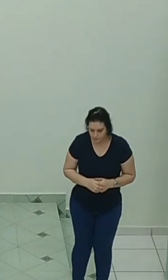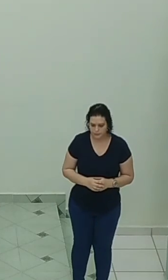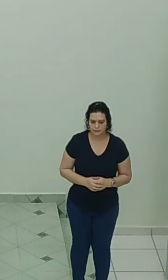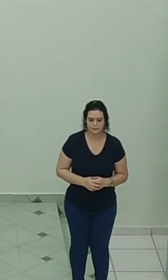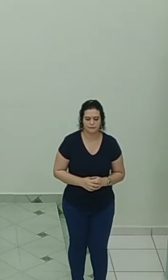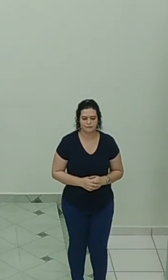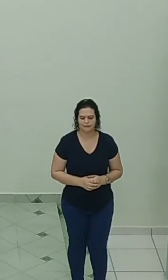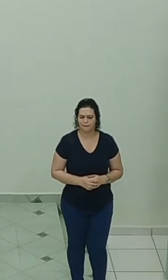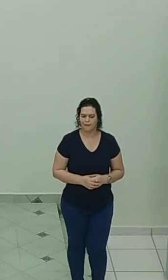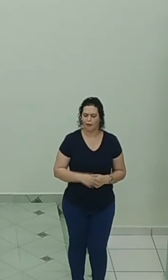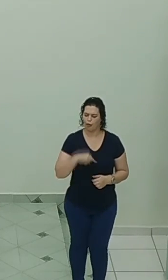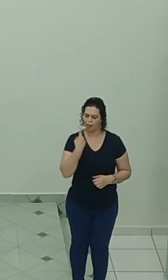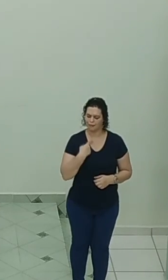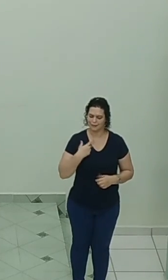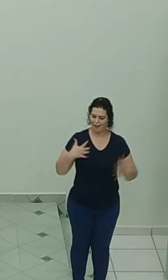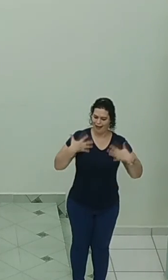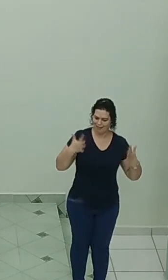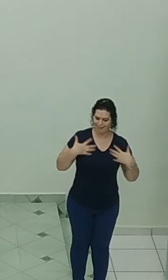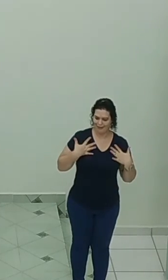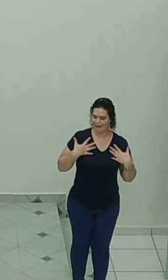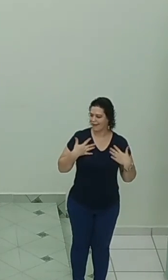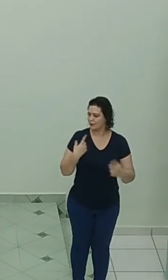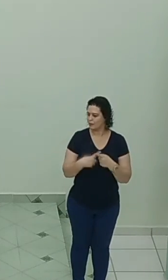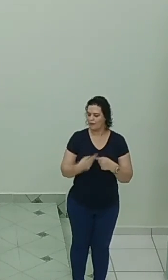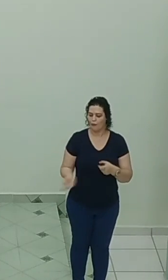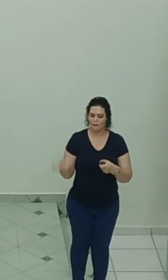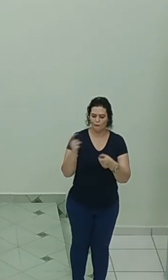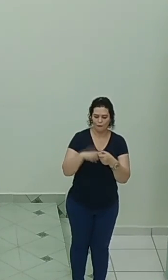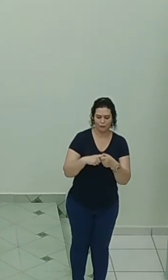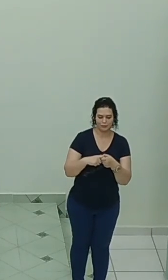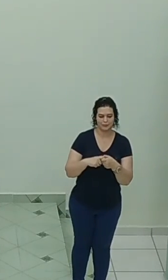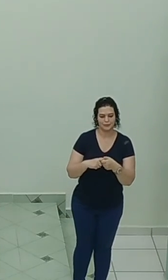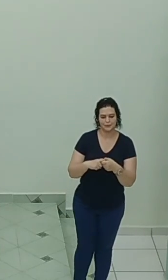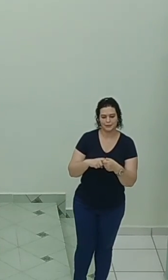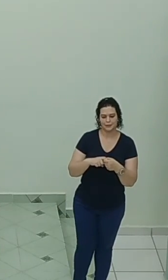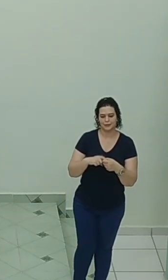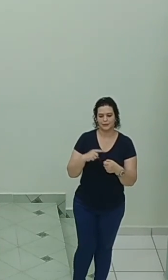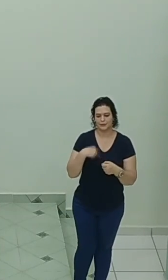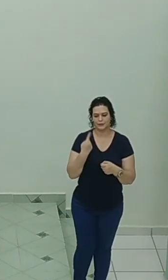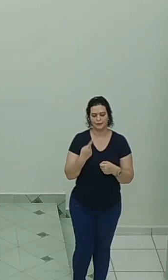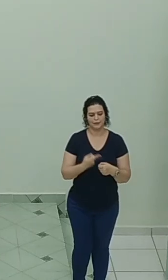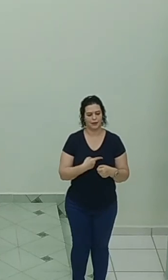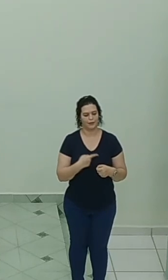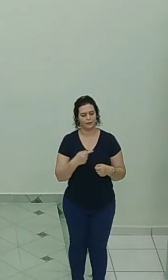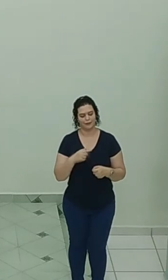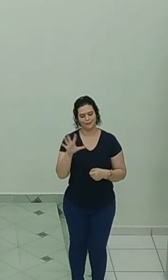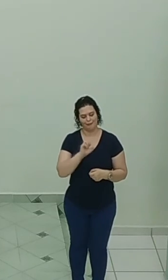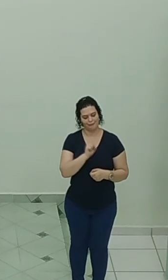É com grande alegria que nós realmente retornamos à nossa reunião presencial.